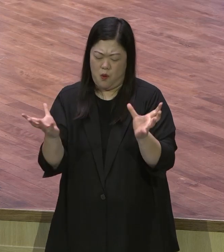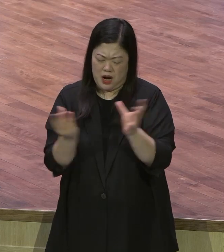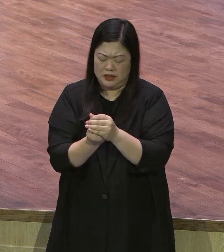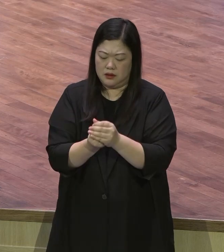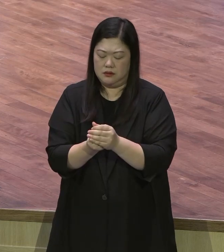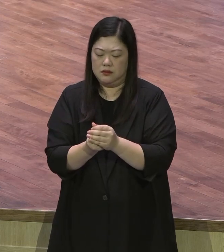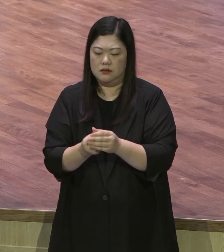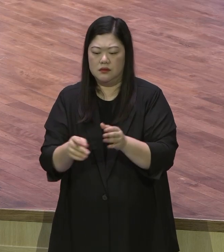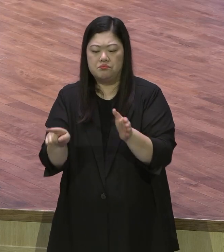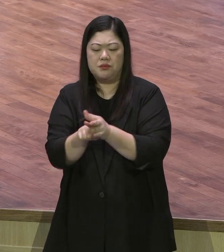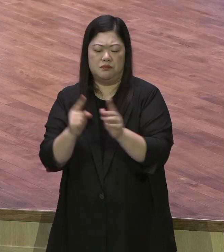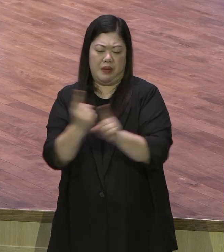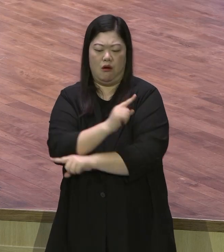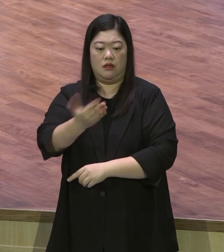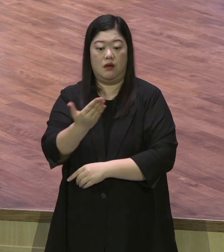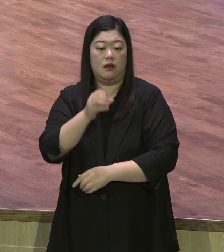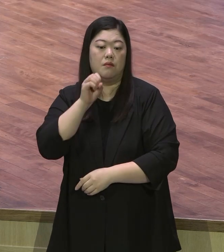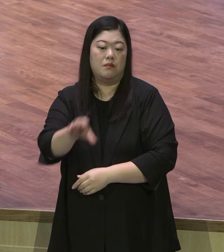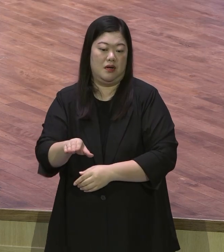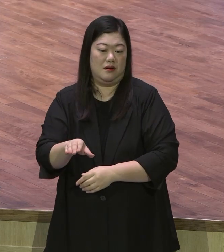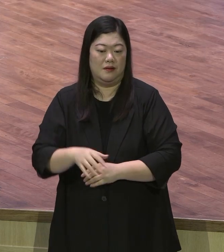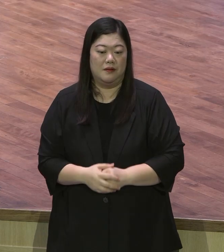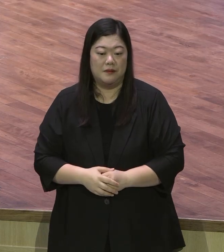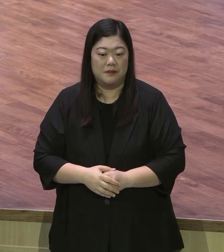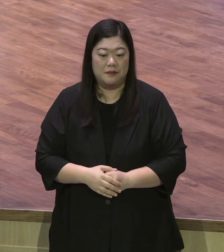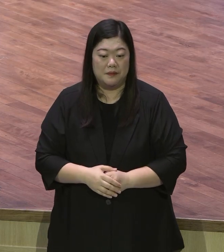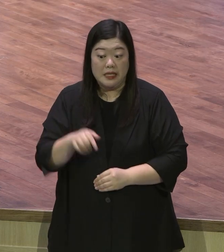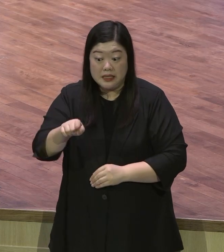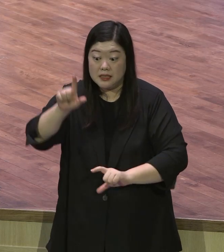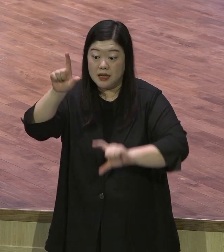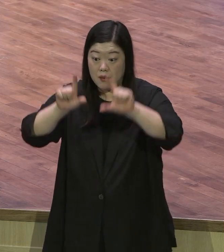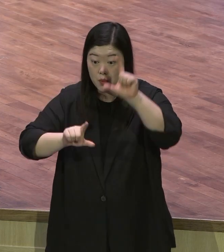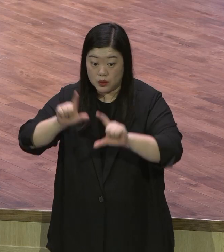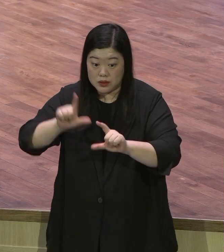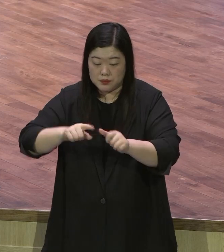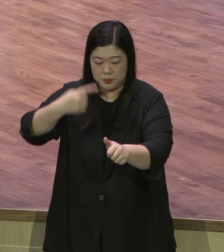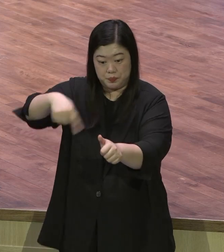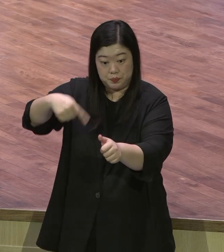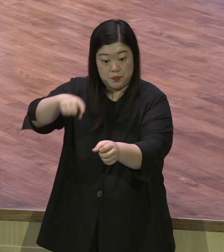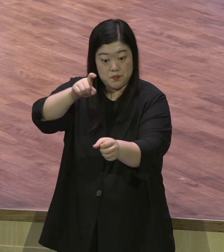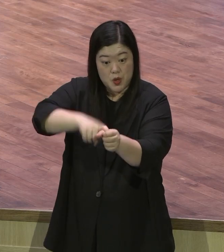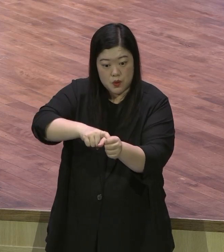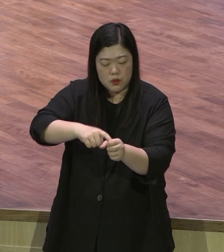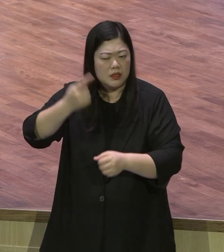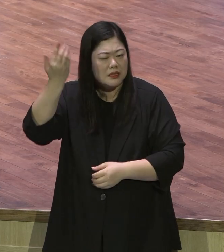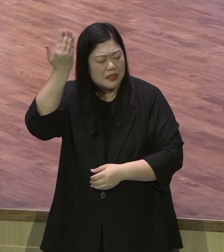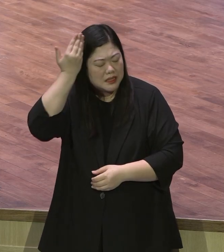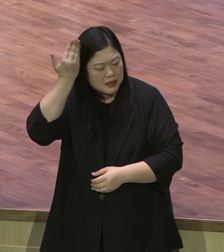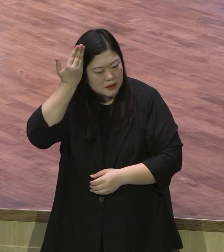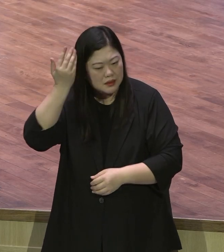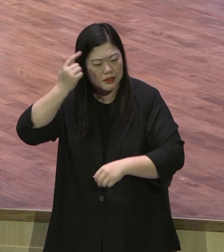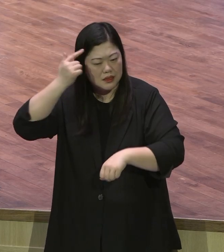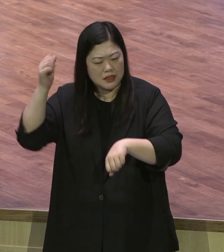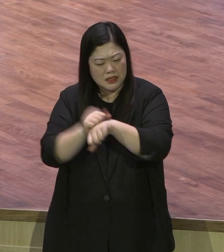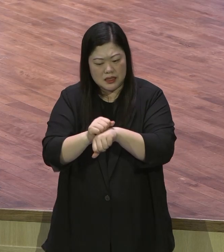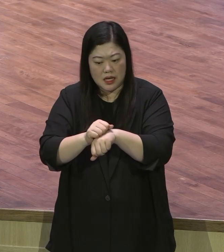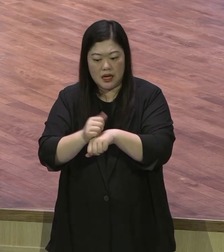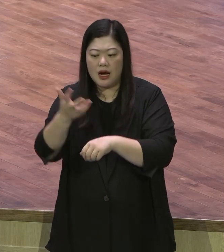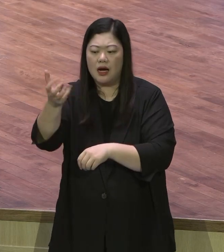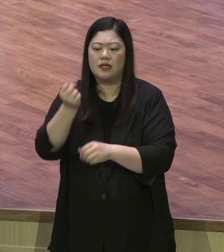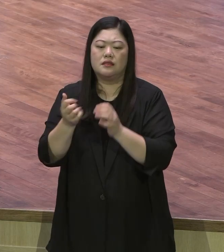아멘. 이 삶의 모습을 가르쳐주는 지혜와 지식이 있는 백성이라고